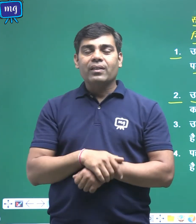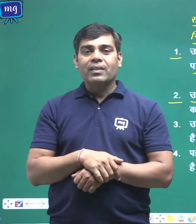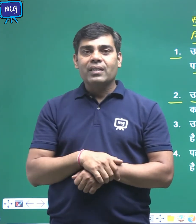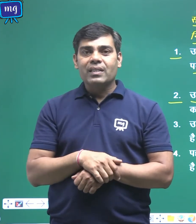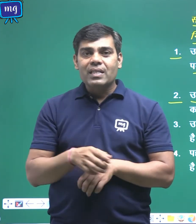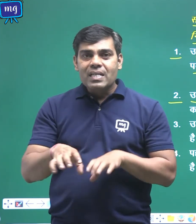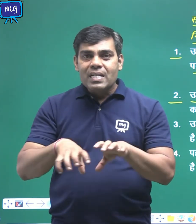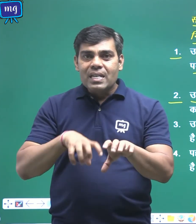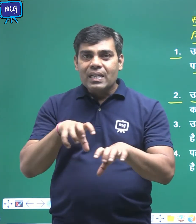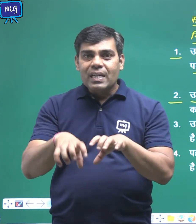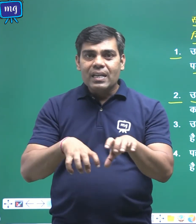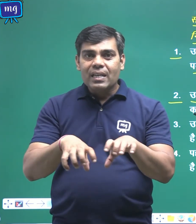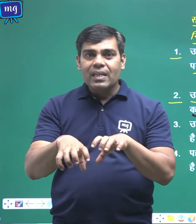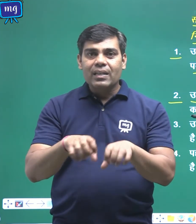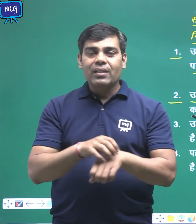नगरी